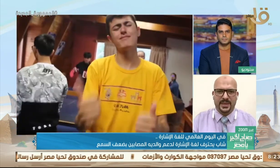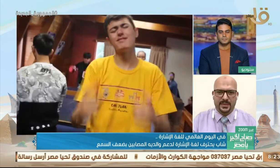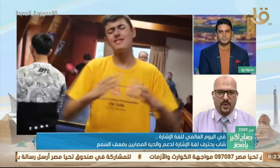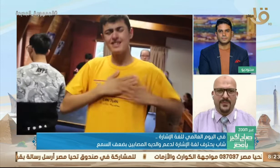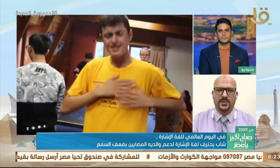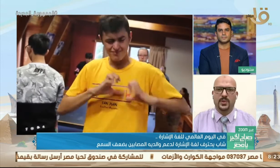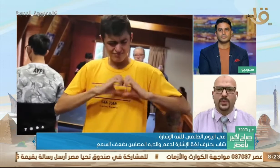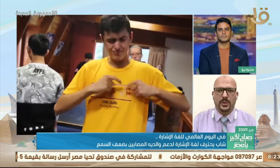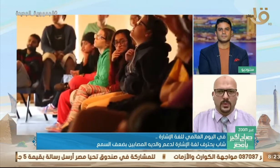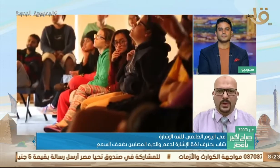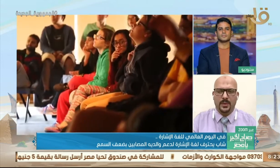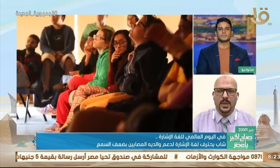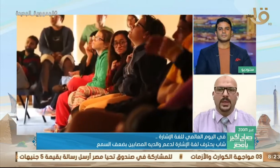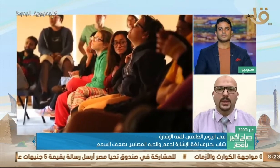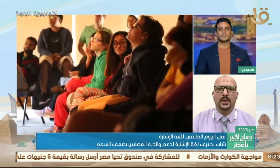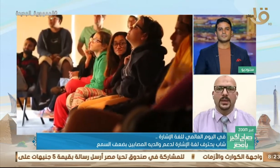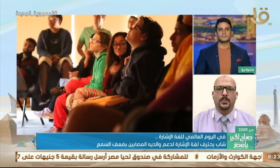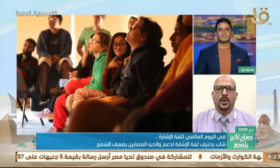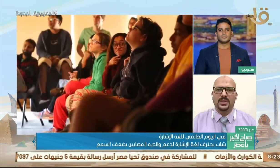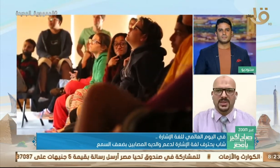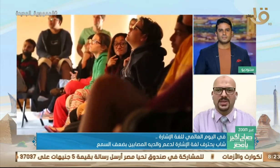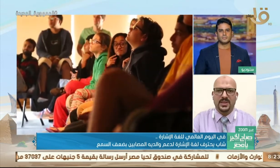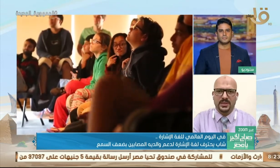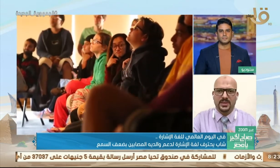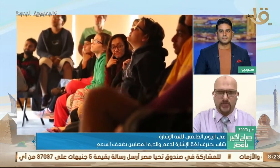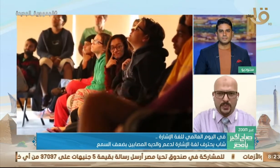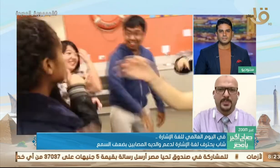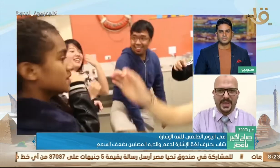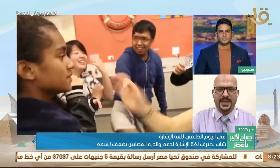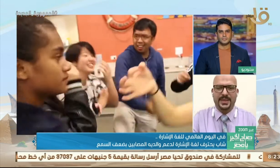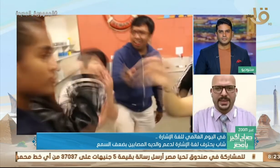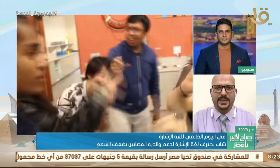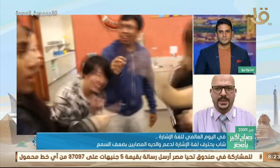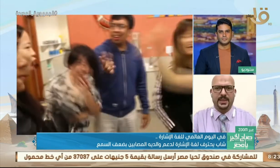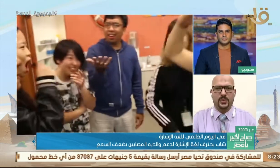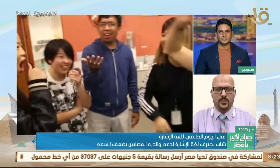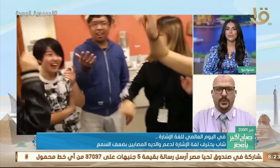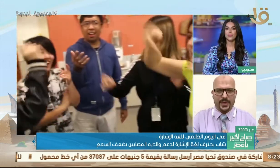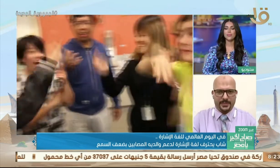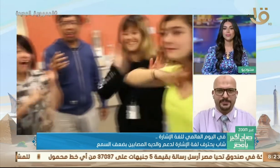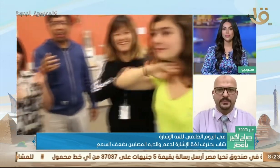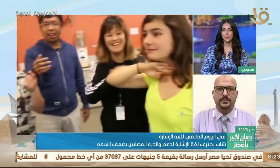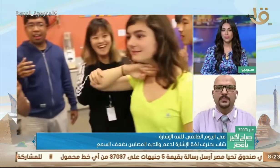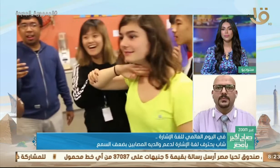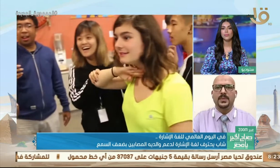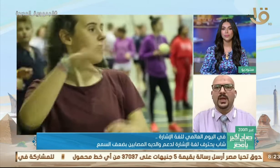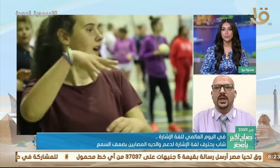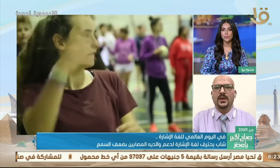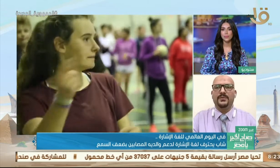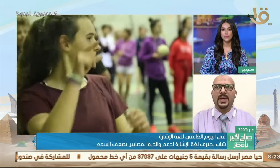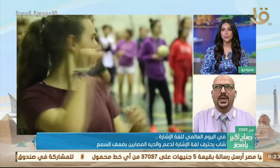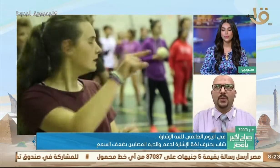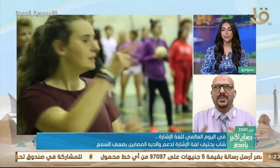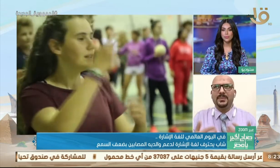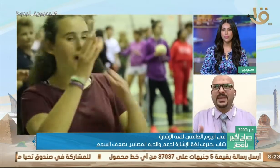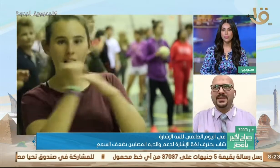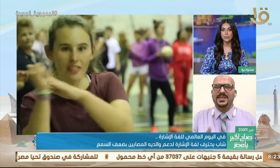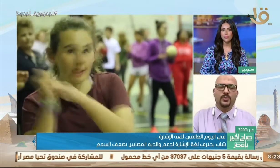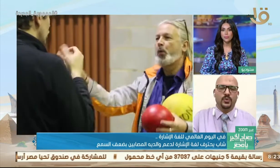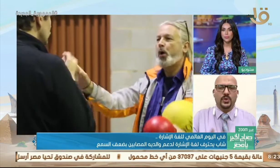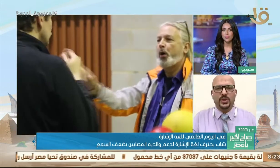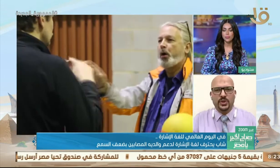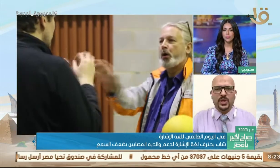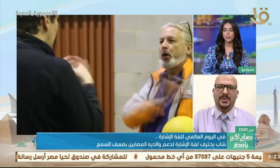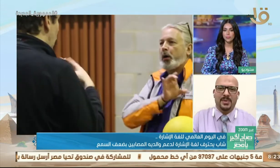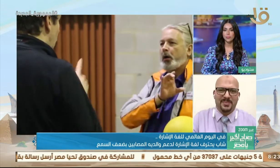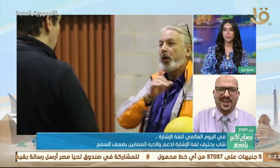في جميع المحافظات والقرى مخصصة للصم داخل الجمهورية، فهم